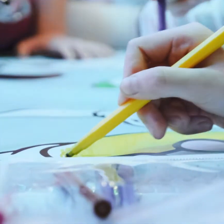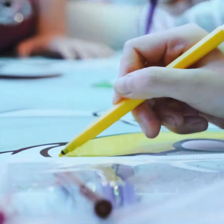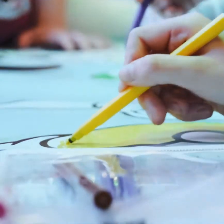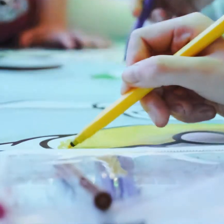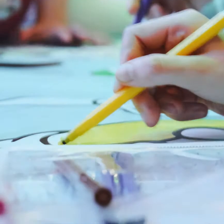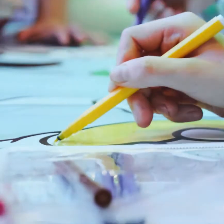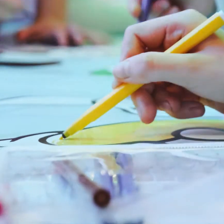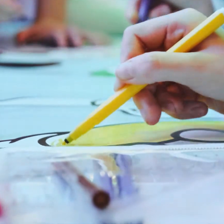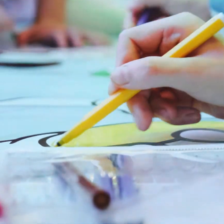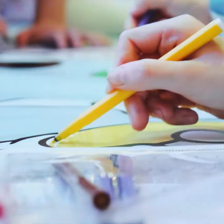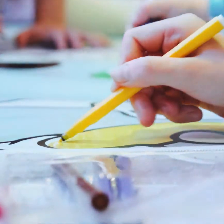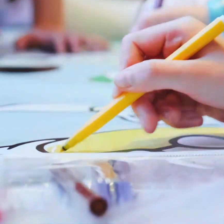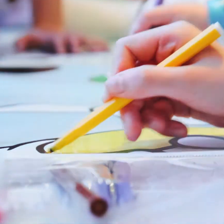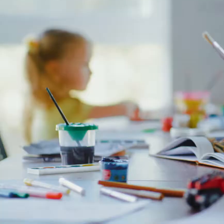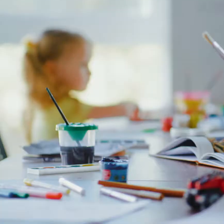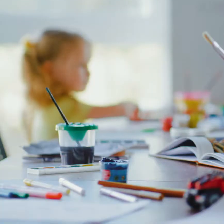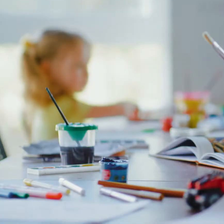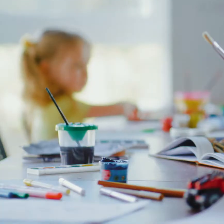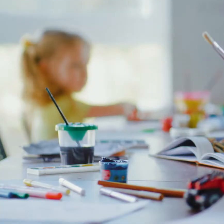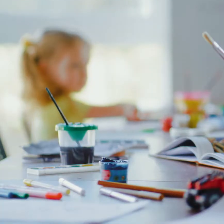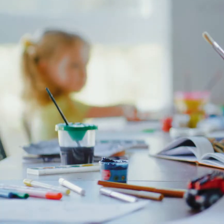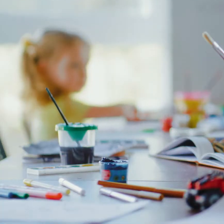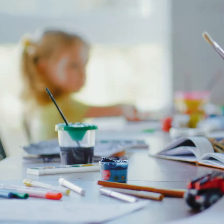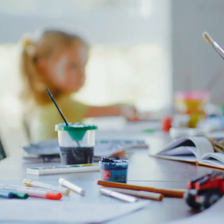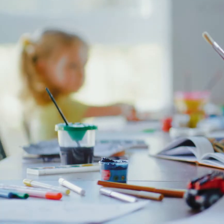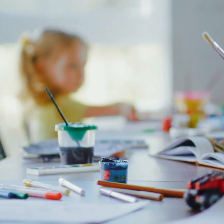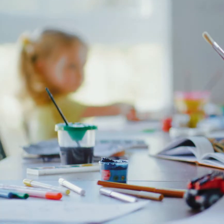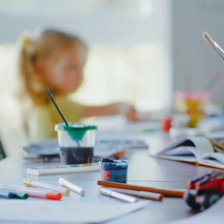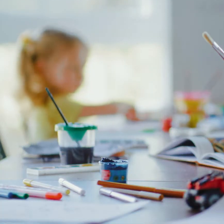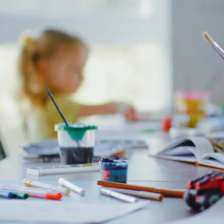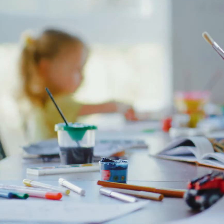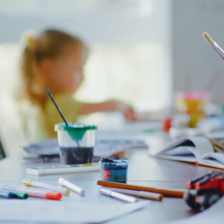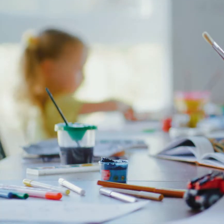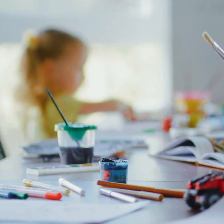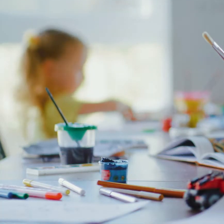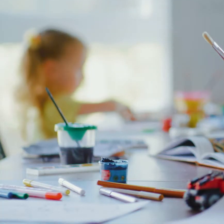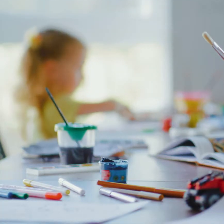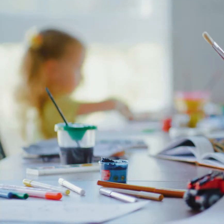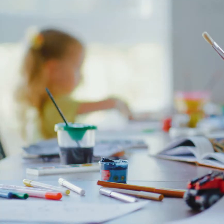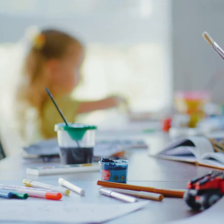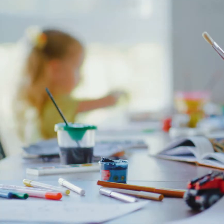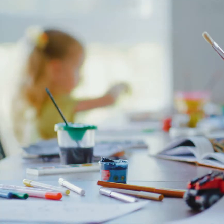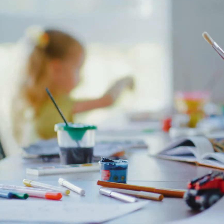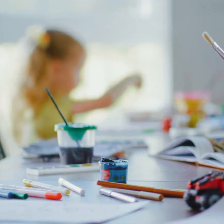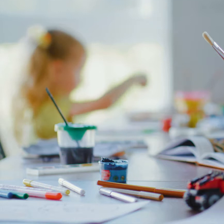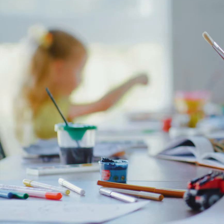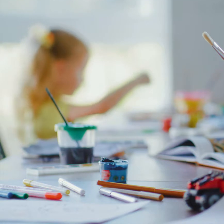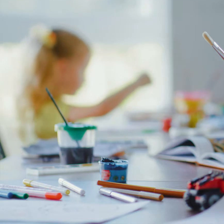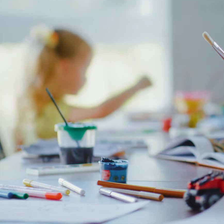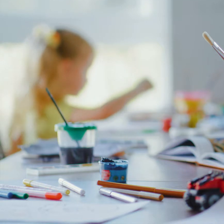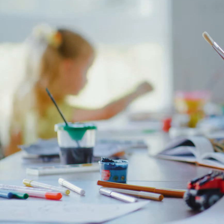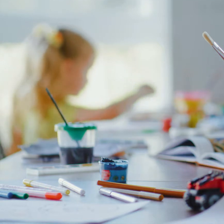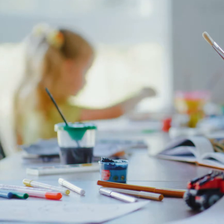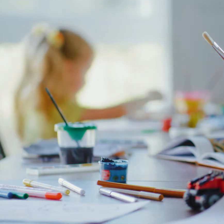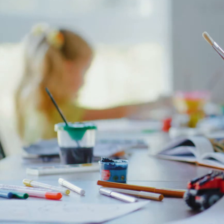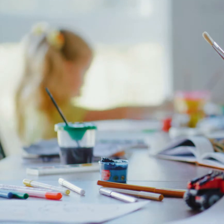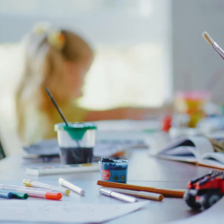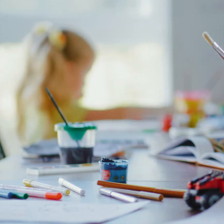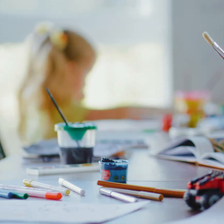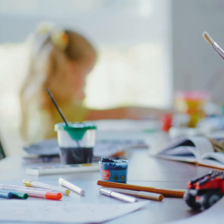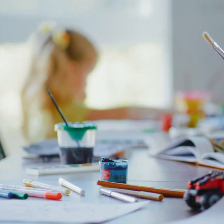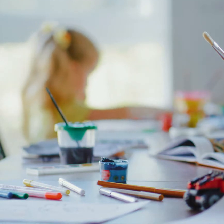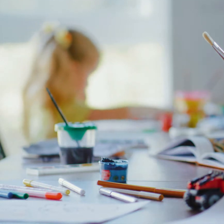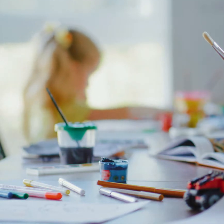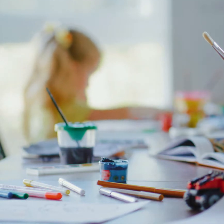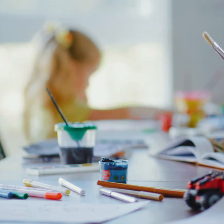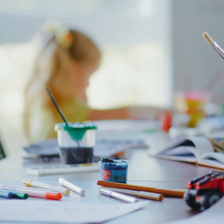y que el próximo año, en el 2023, podamos ya incluirlo dentro de los programas